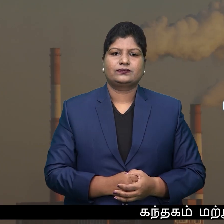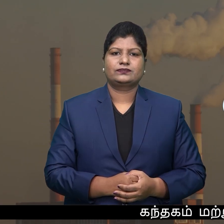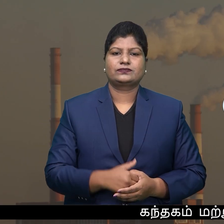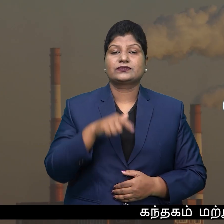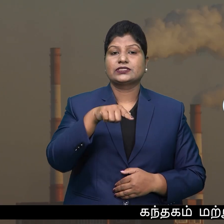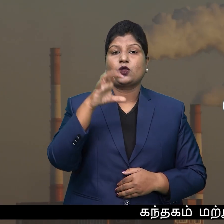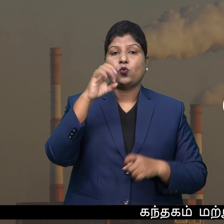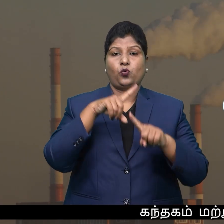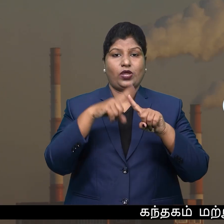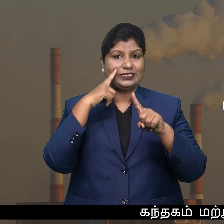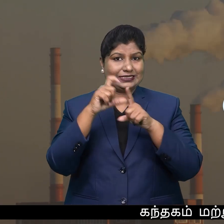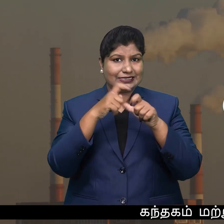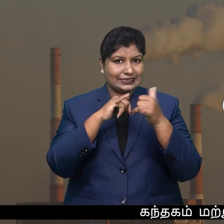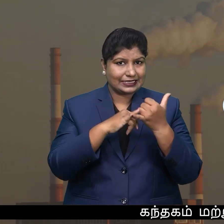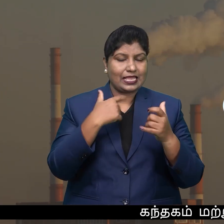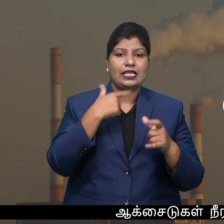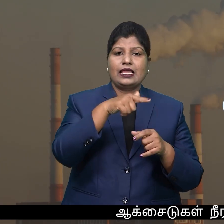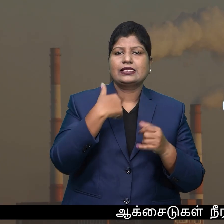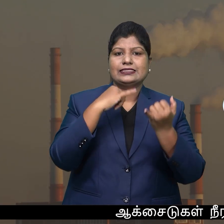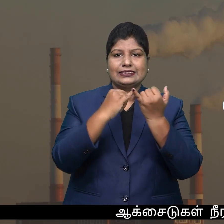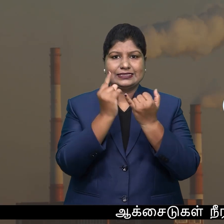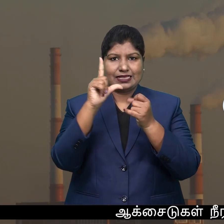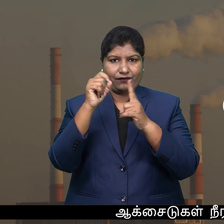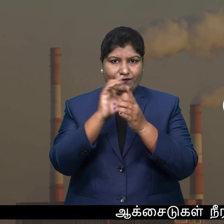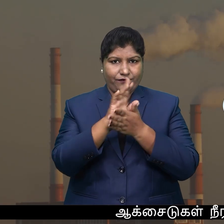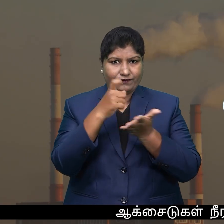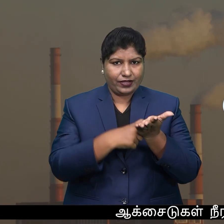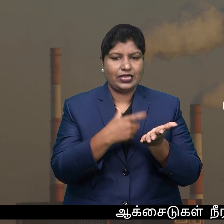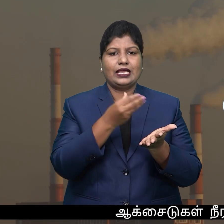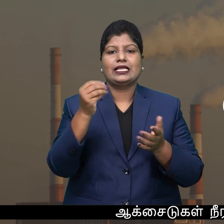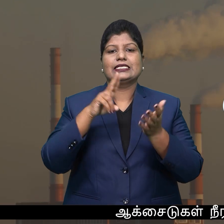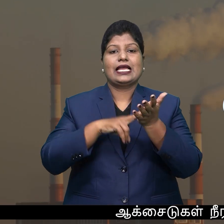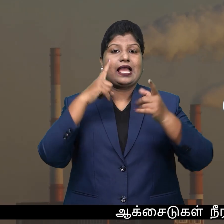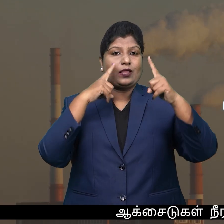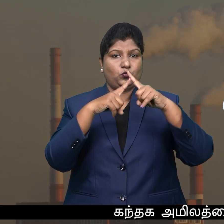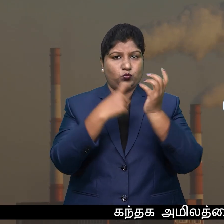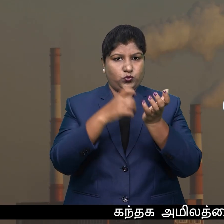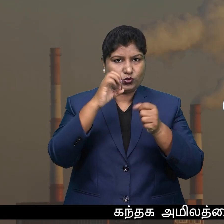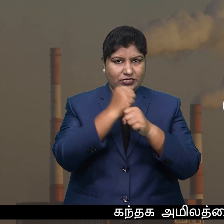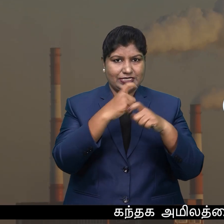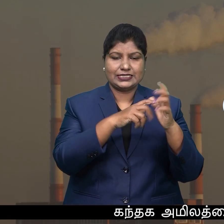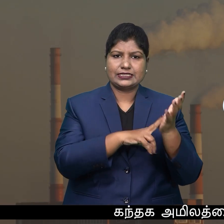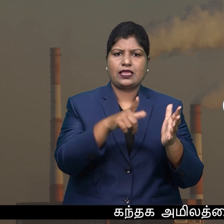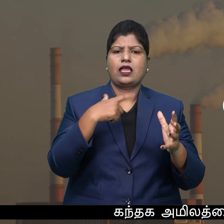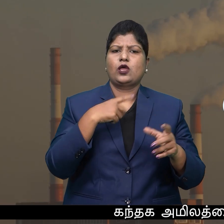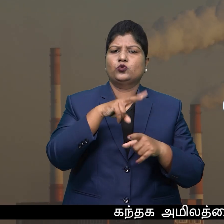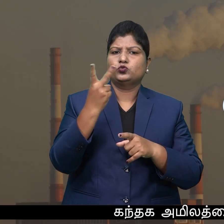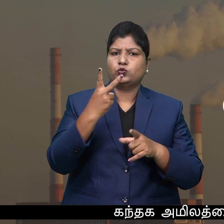கந்தகம் மற்றும் நைட்ரஜனின் ஆக்சைடுகள் நீராவியுடன் இணைந்து கந்தக அமிலத்தை